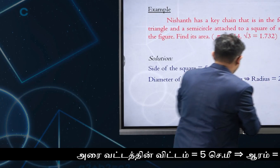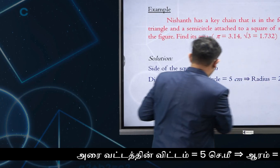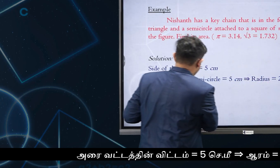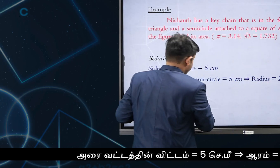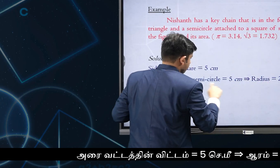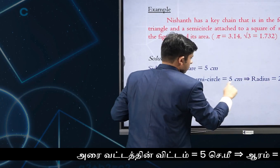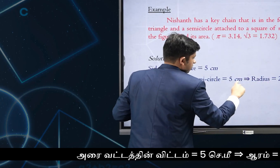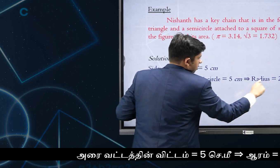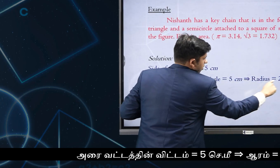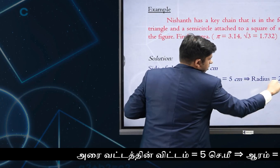சென்டிமீட்டர்.